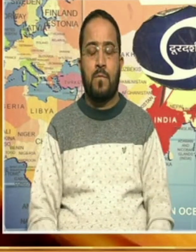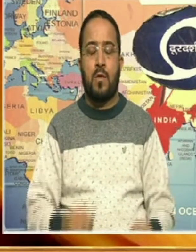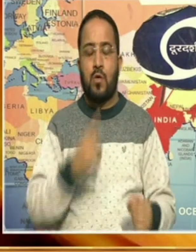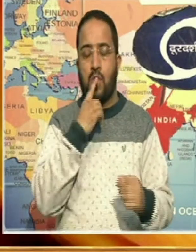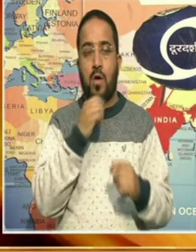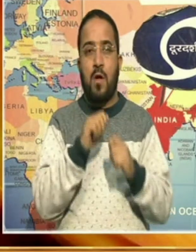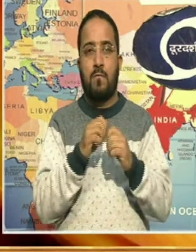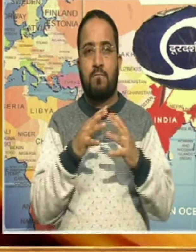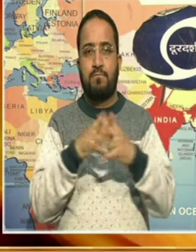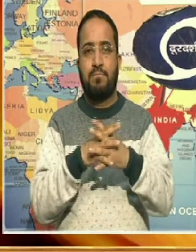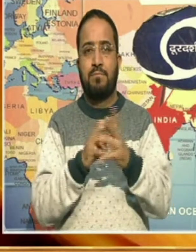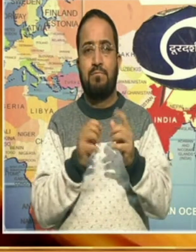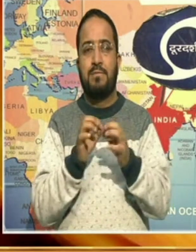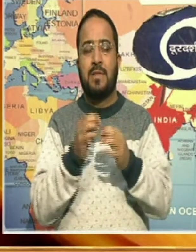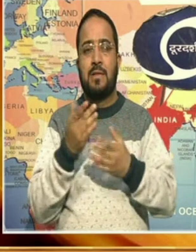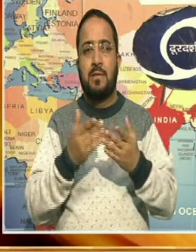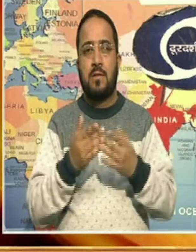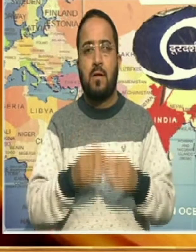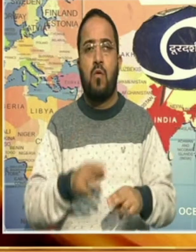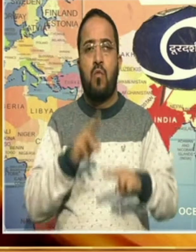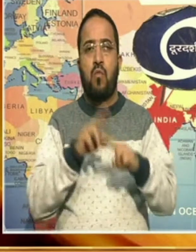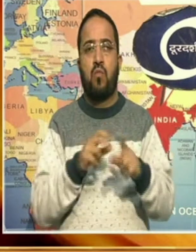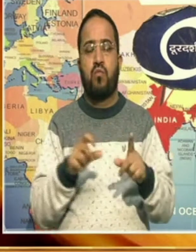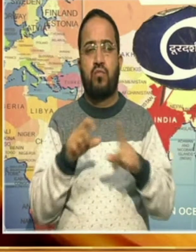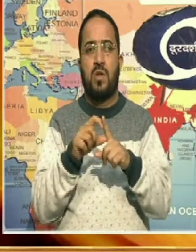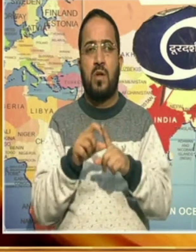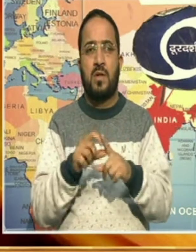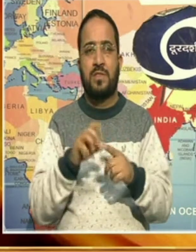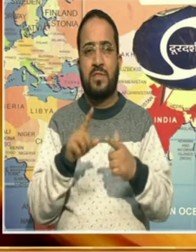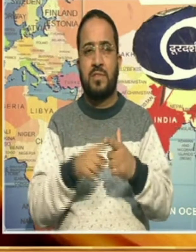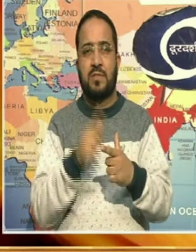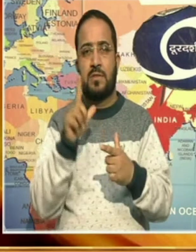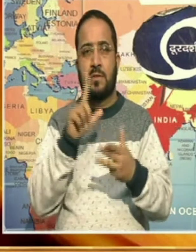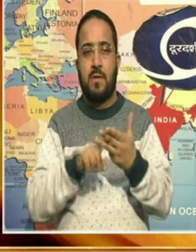سکیمو جل جیون مشن